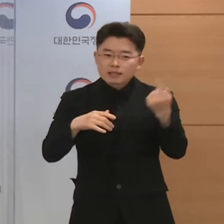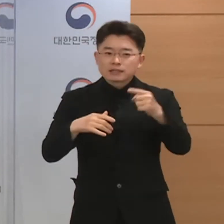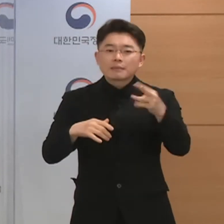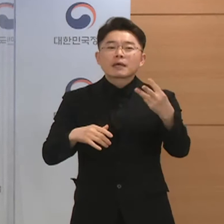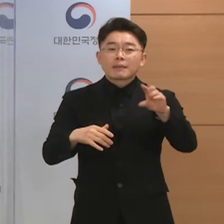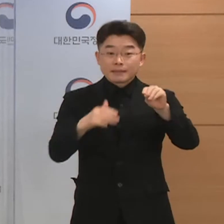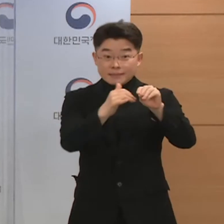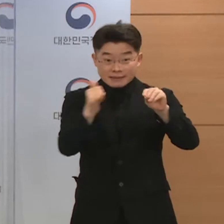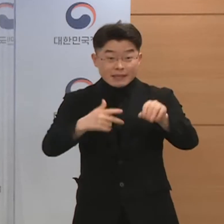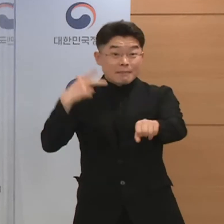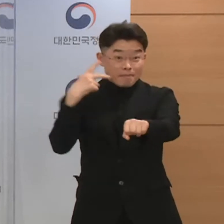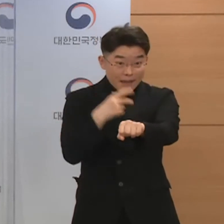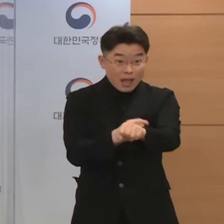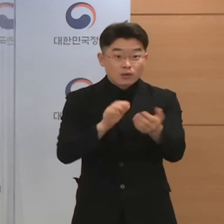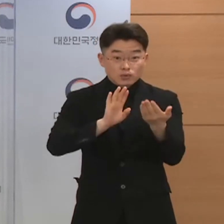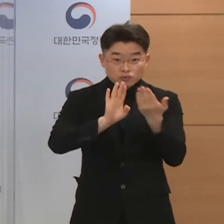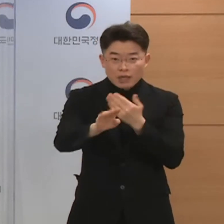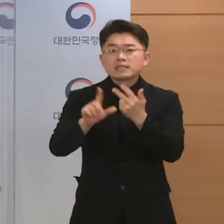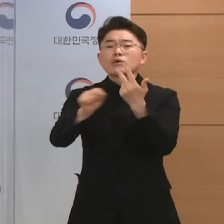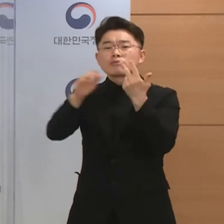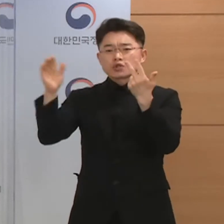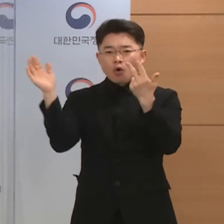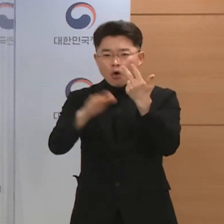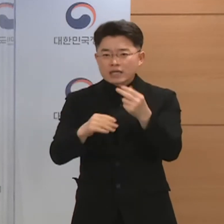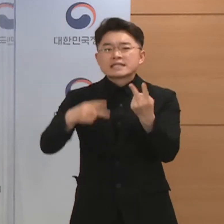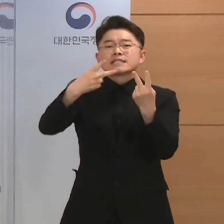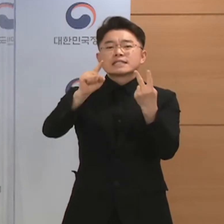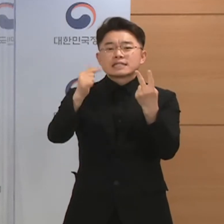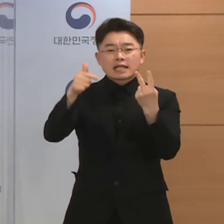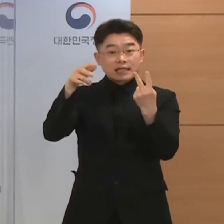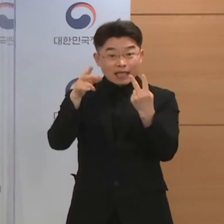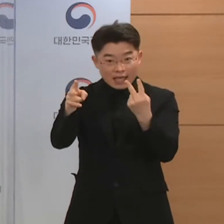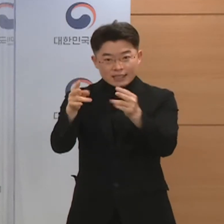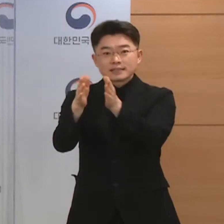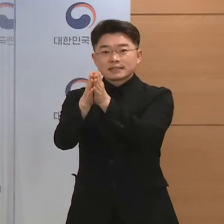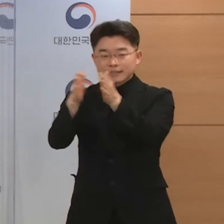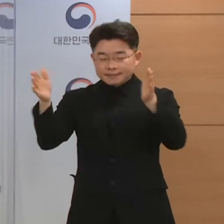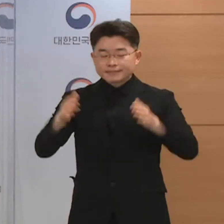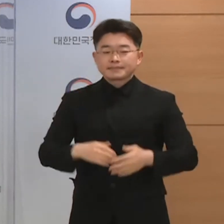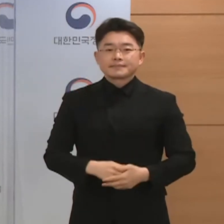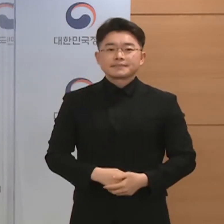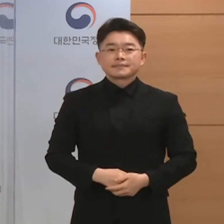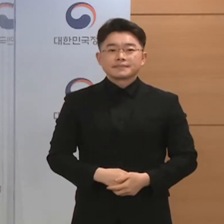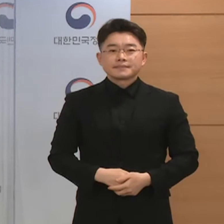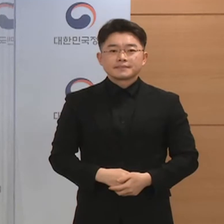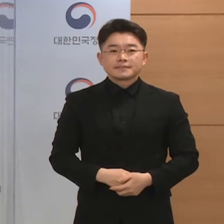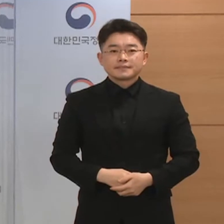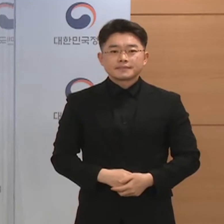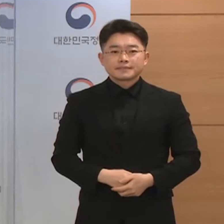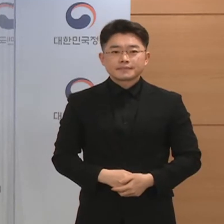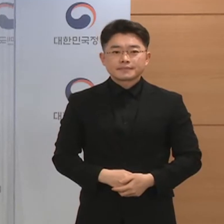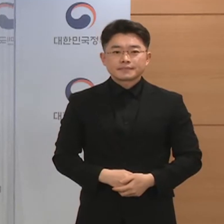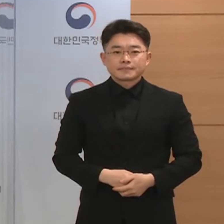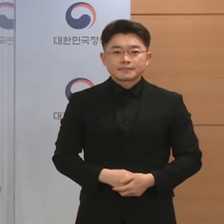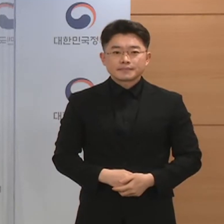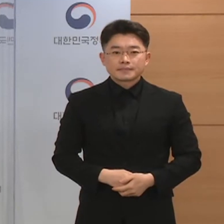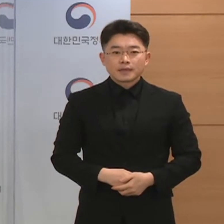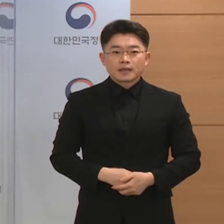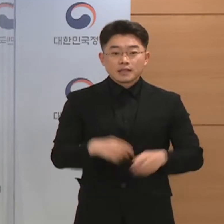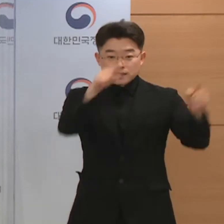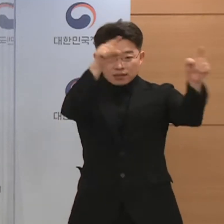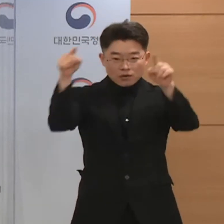접종이 끝나면 7월부터 2단계 방역조치 완화가 실시됩니다. 우선 전